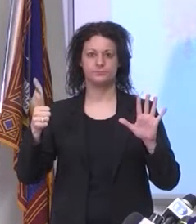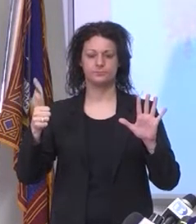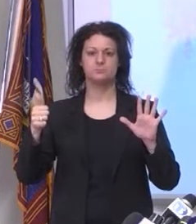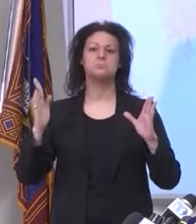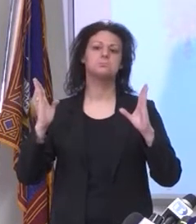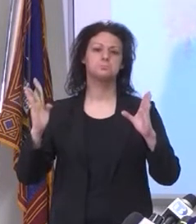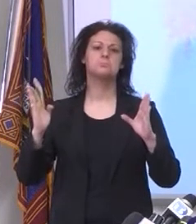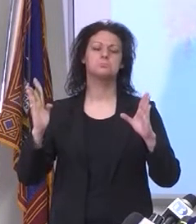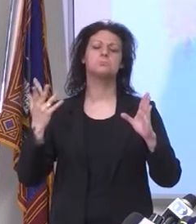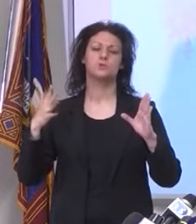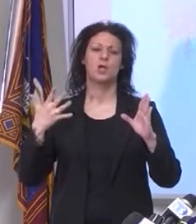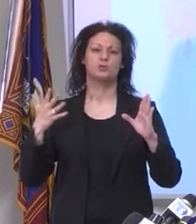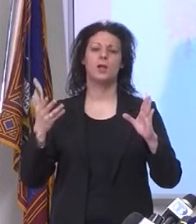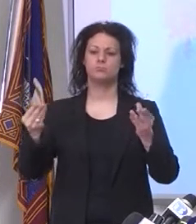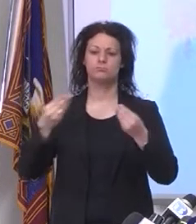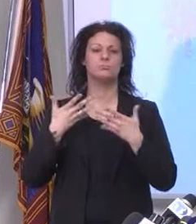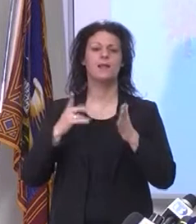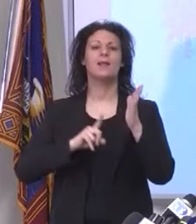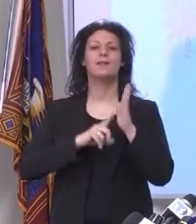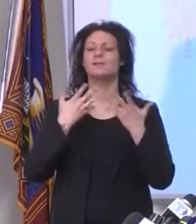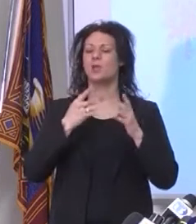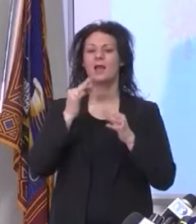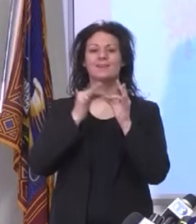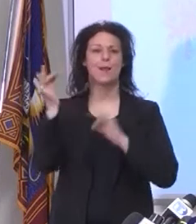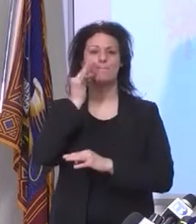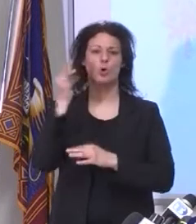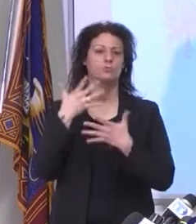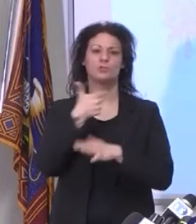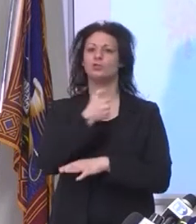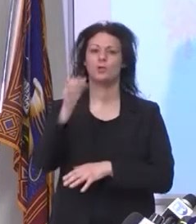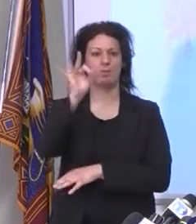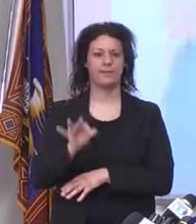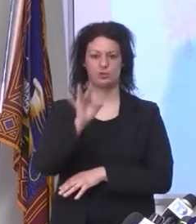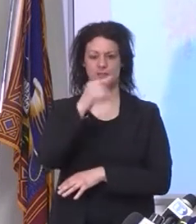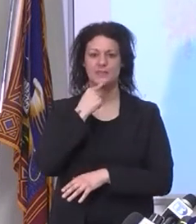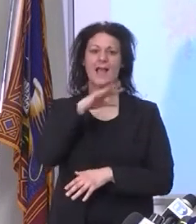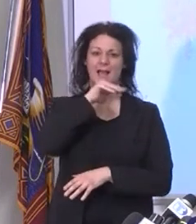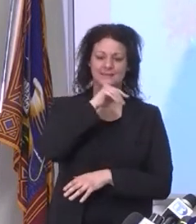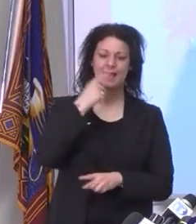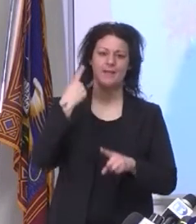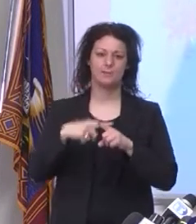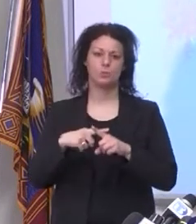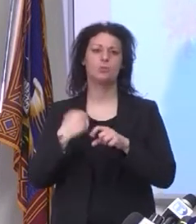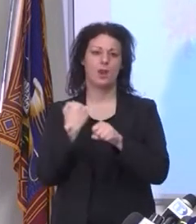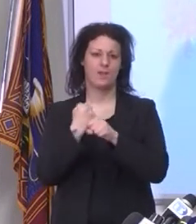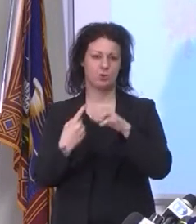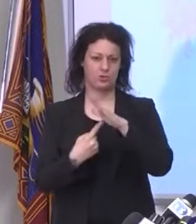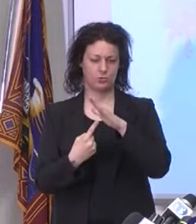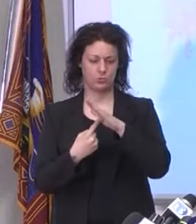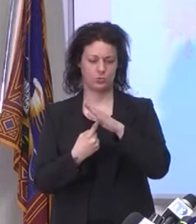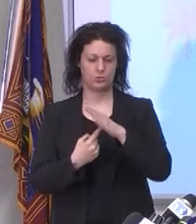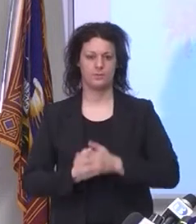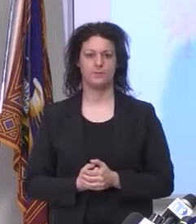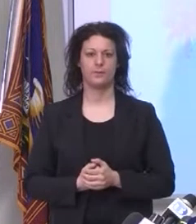Euganee, hanno già fatto i tamponi sul 100% degli ospiti e dei lavoratori,